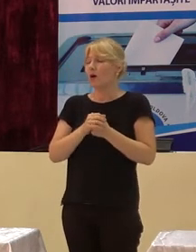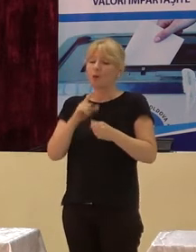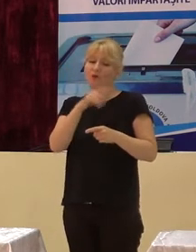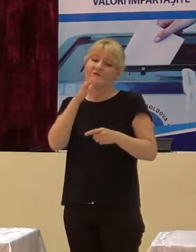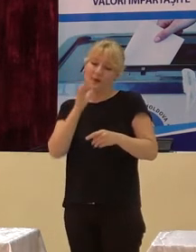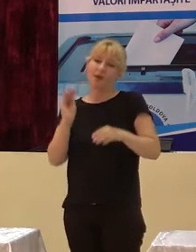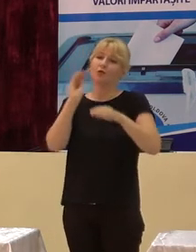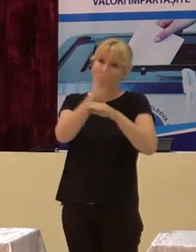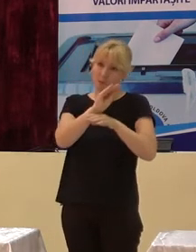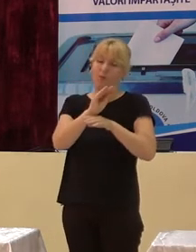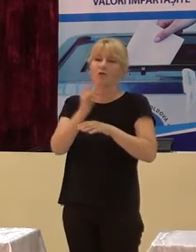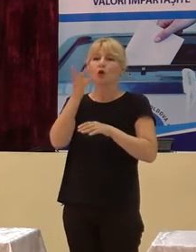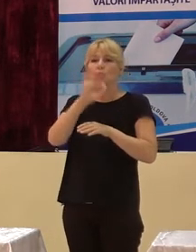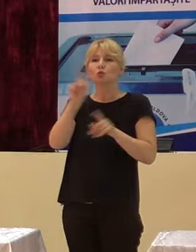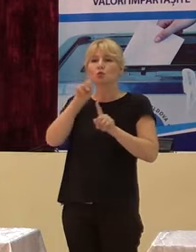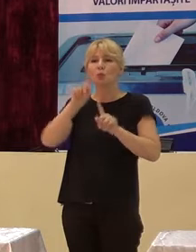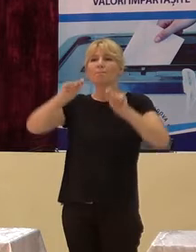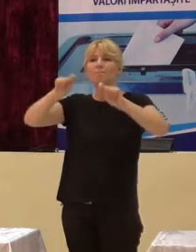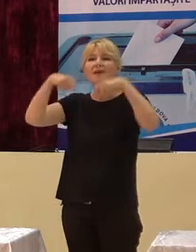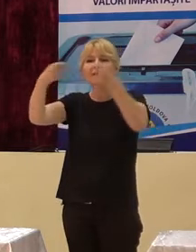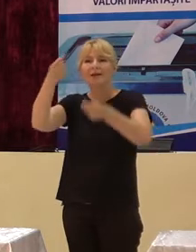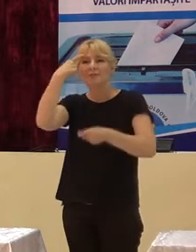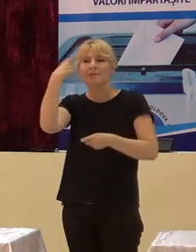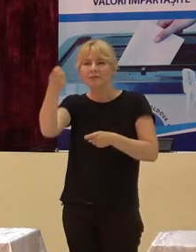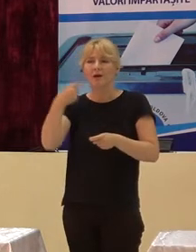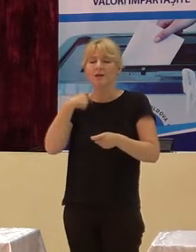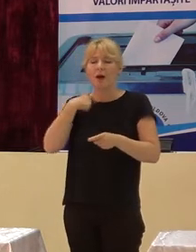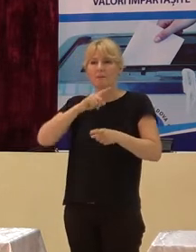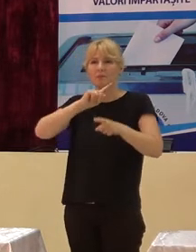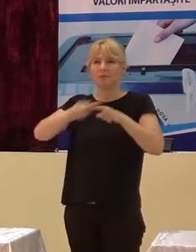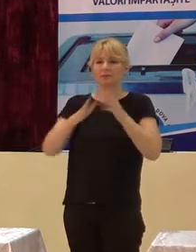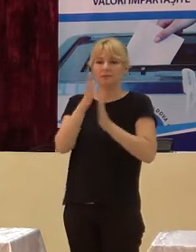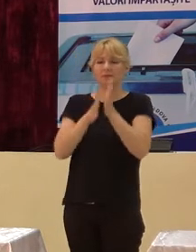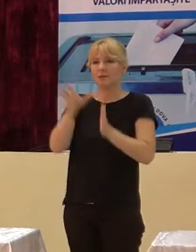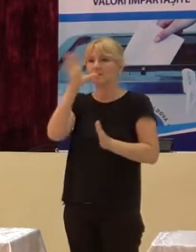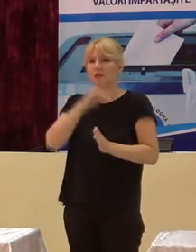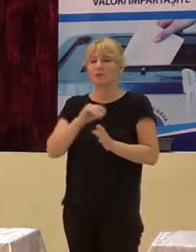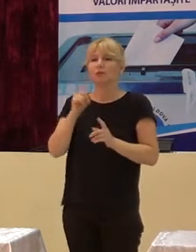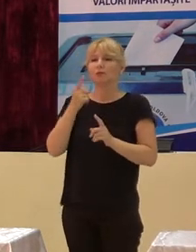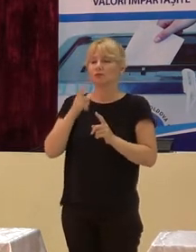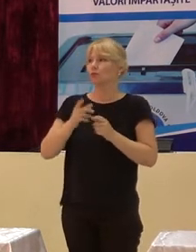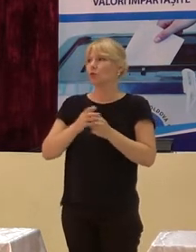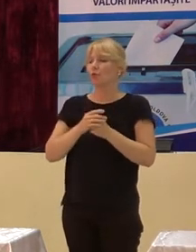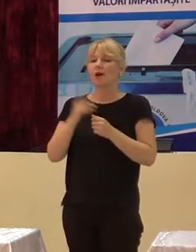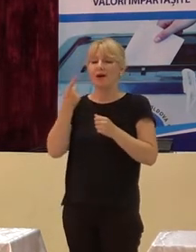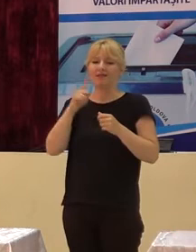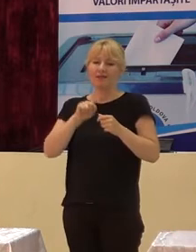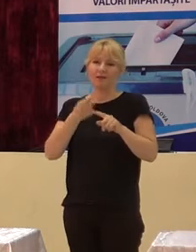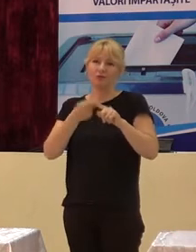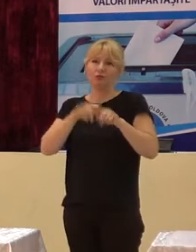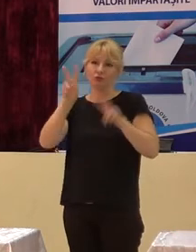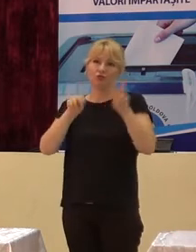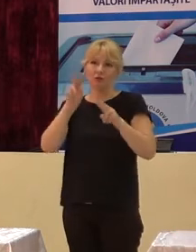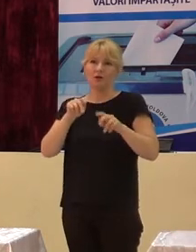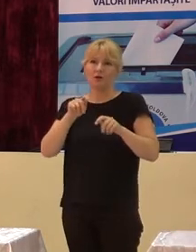ca mesajul să fie, să reușească traducătorul să traducă. Este un mesaj comun pentru toată